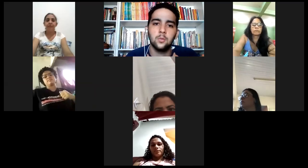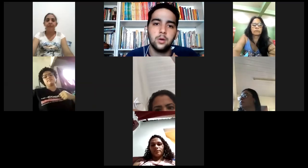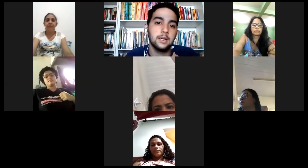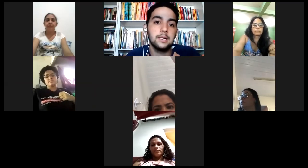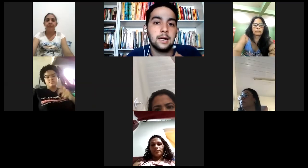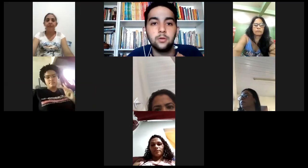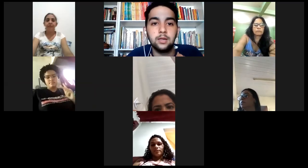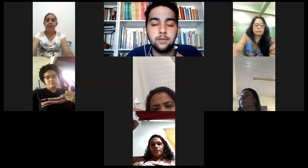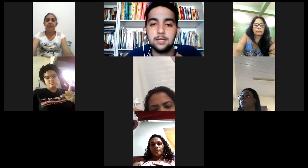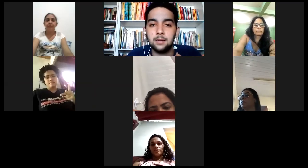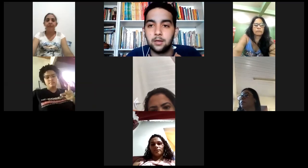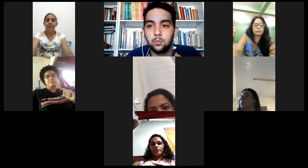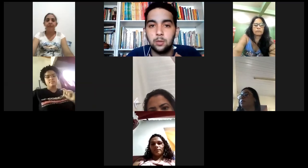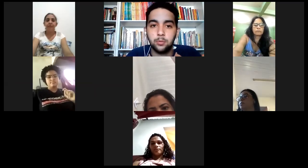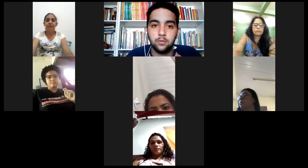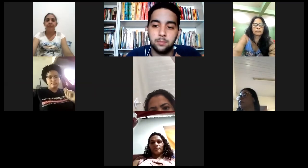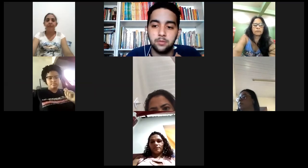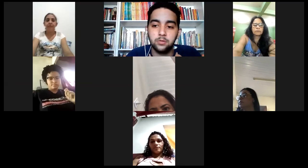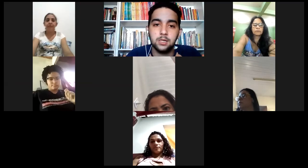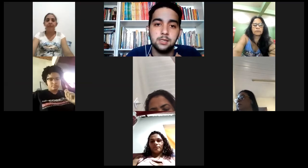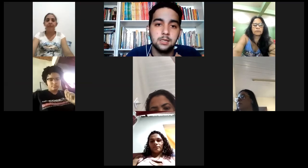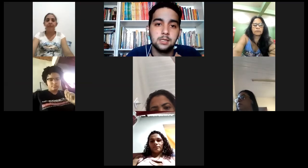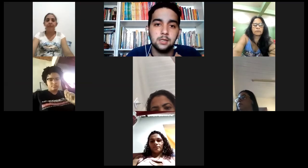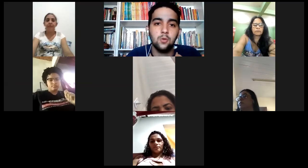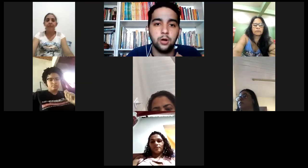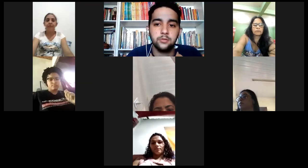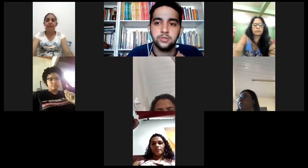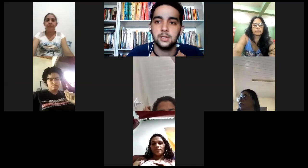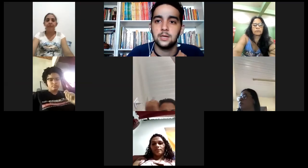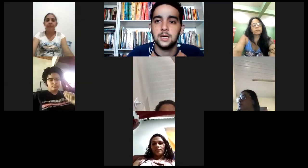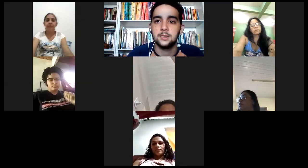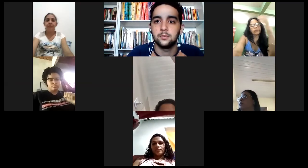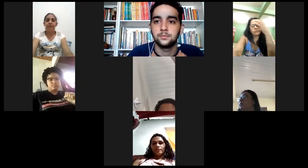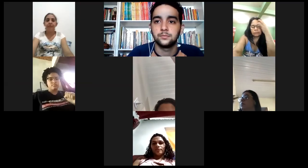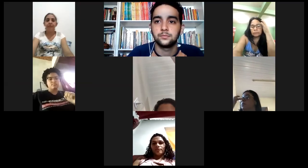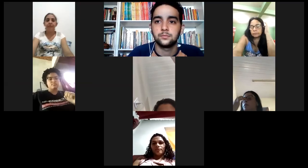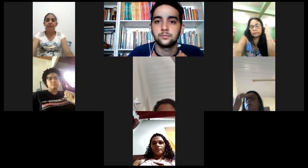Certo? Então podem clicar e o link vai estar aberto. Boa prova aí para vocês. 5 horas eu desligo a